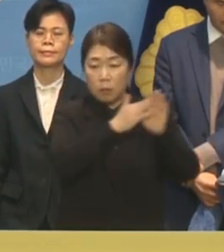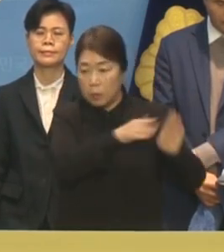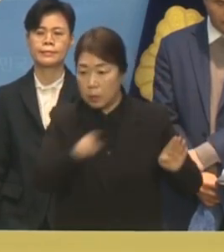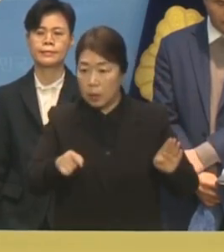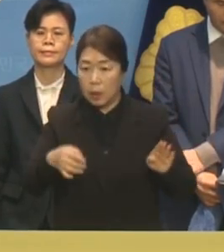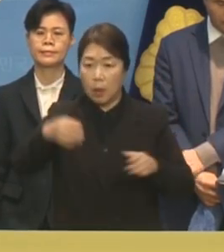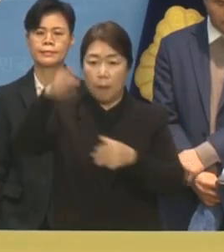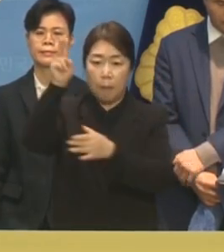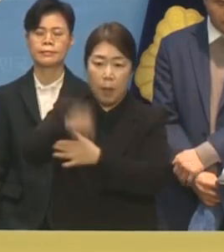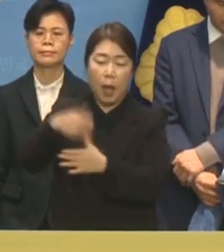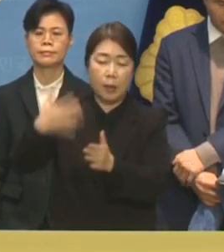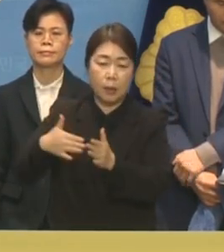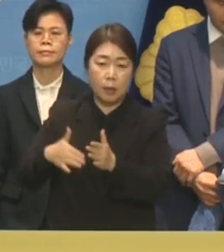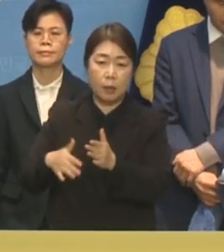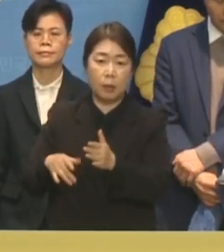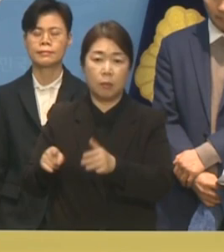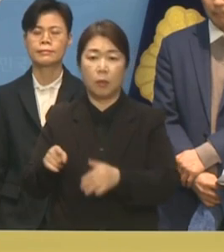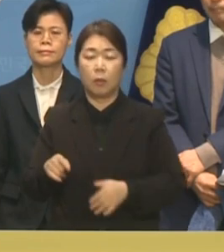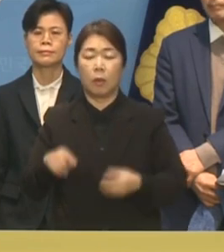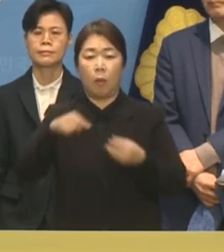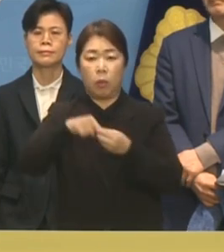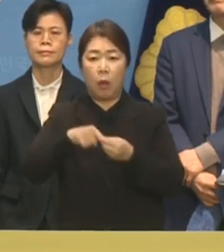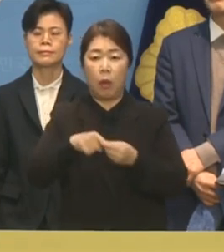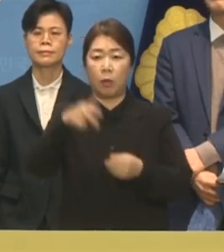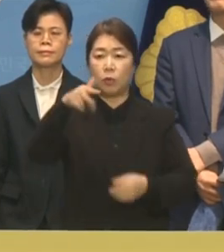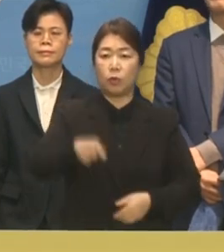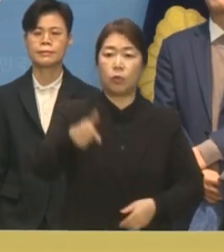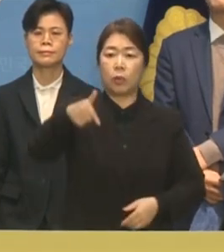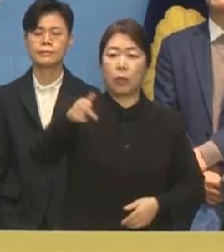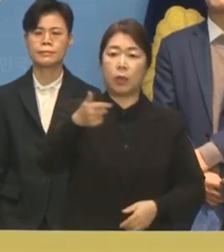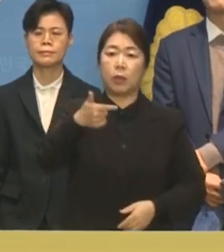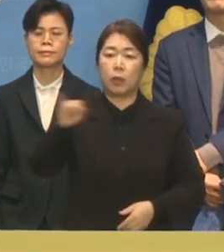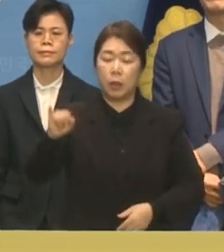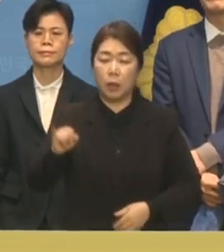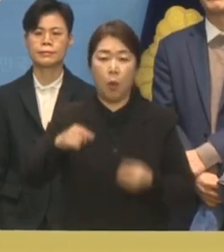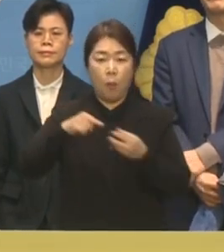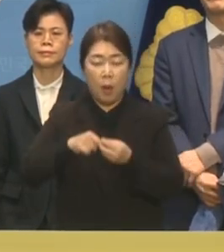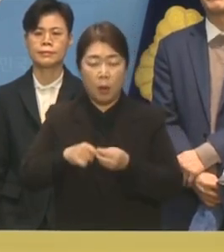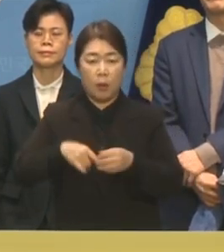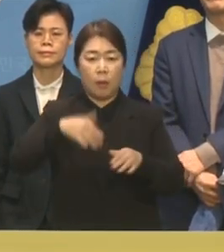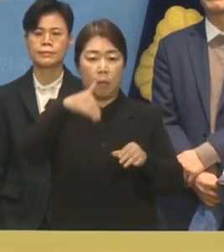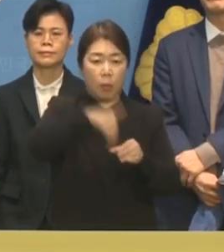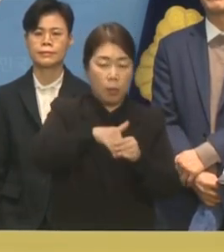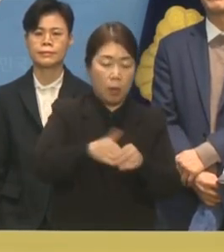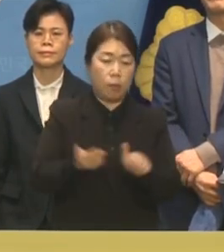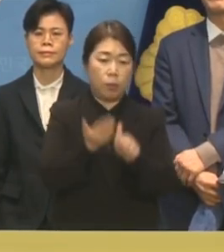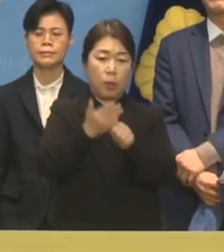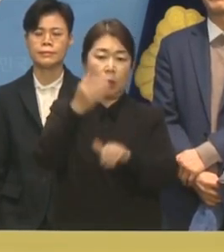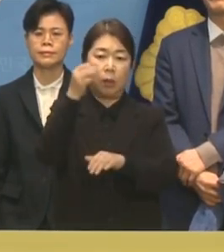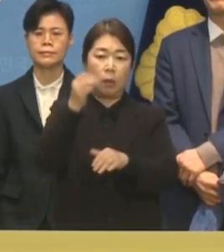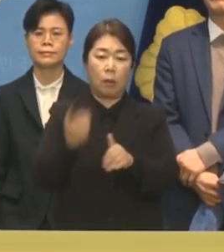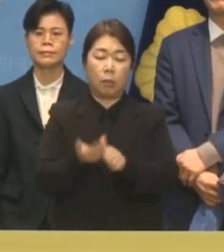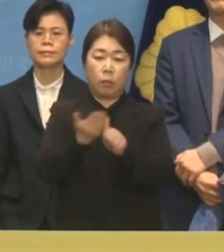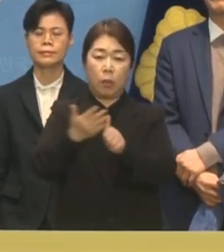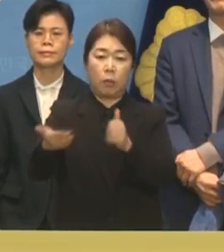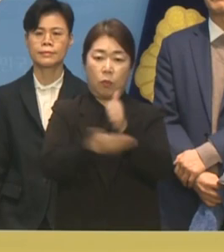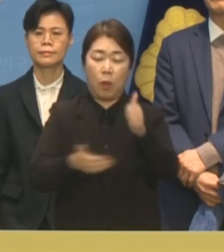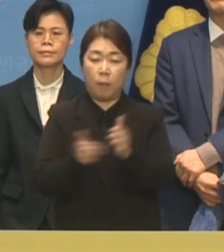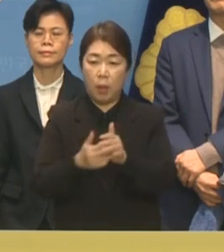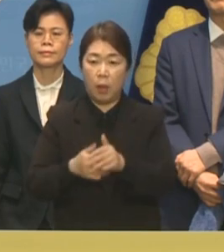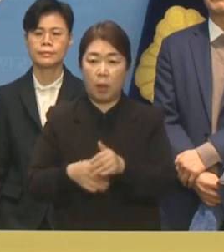미승인 LMO 주키니 호박이 생산, 가공, 유통, 소비되는 사고를